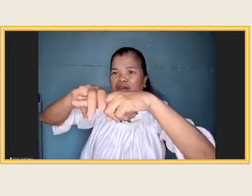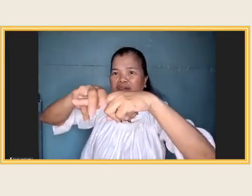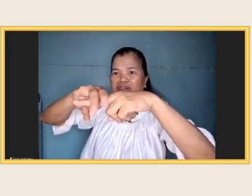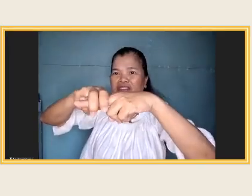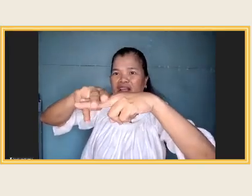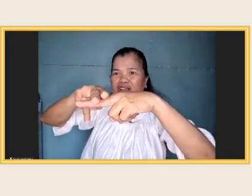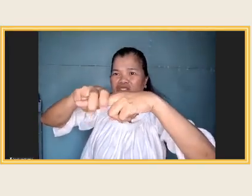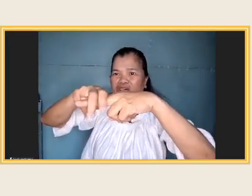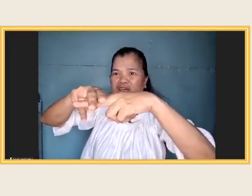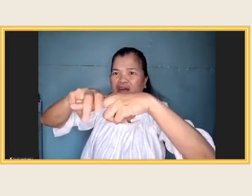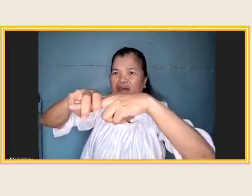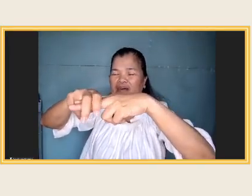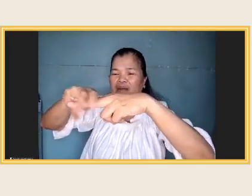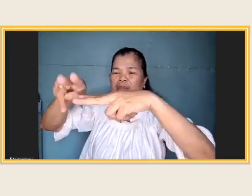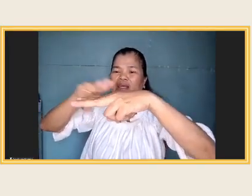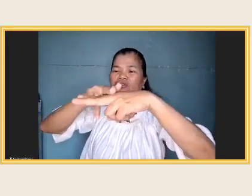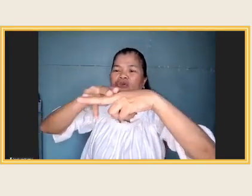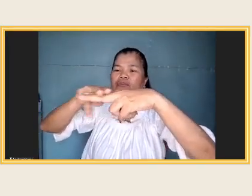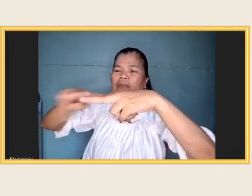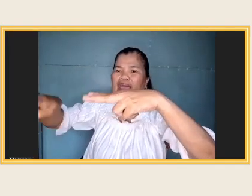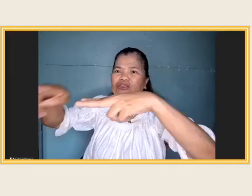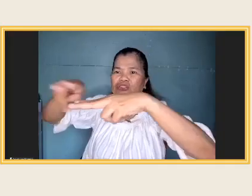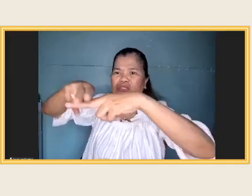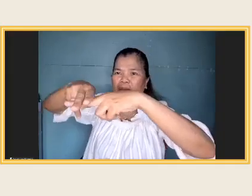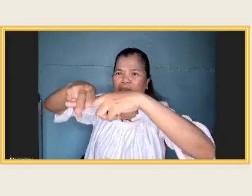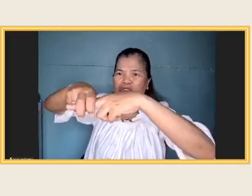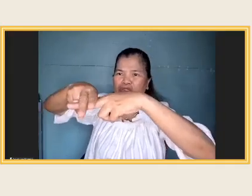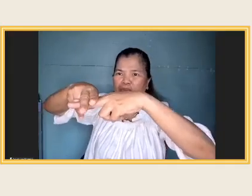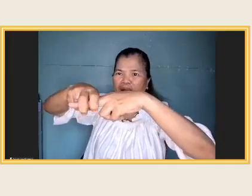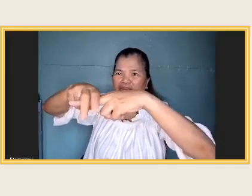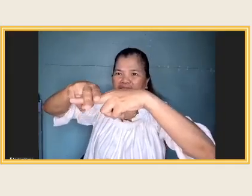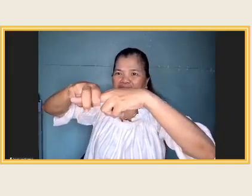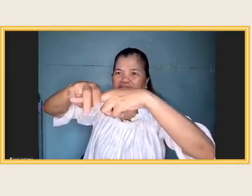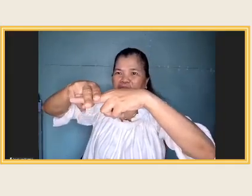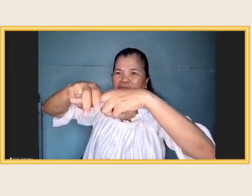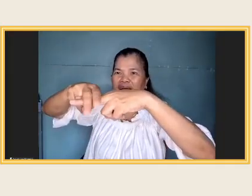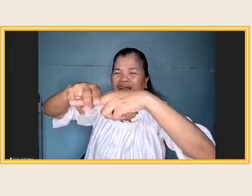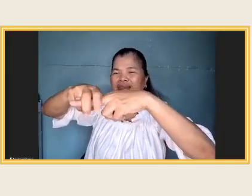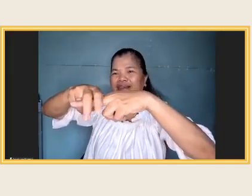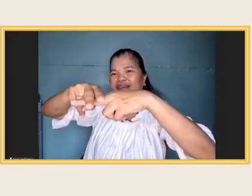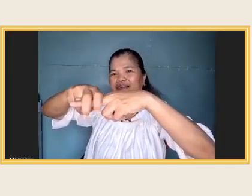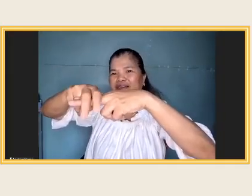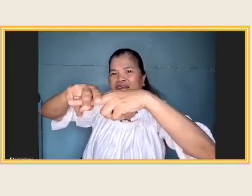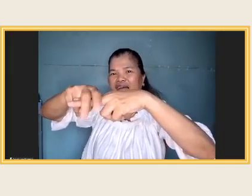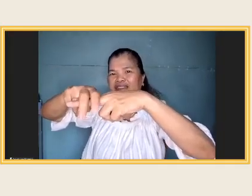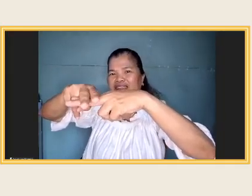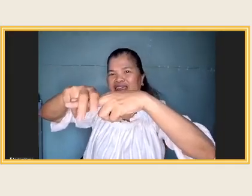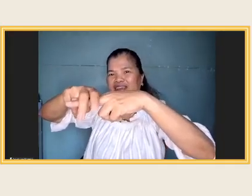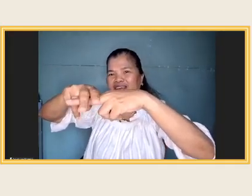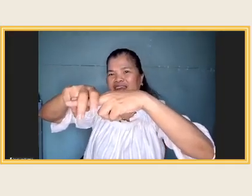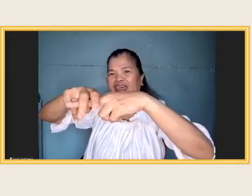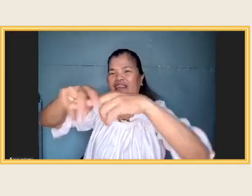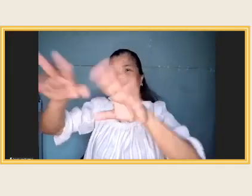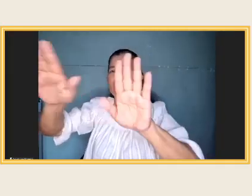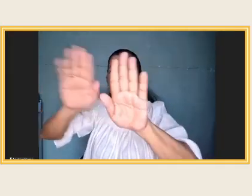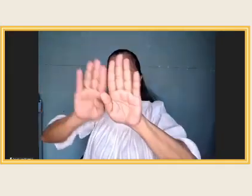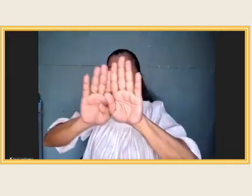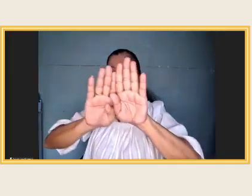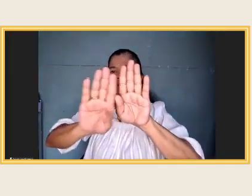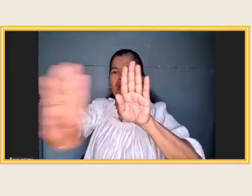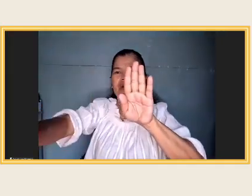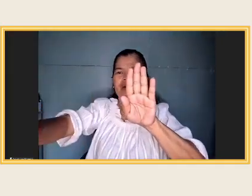ito yung FSL ng chair. Parang ito yung bench, tapos ganyan-ganyan pa. Relaxing. Okay.